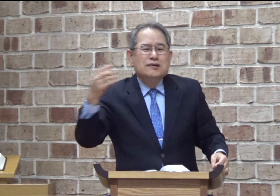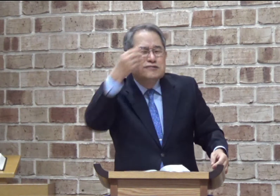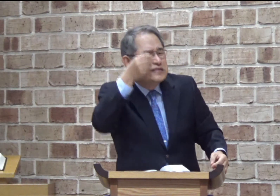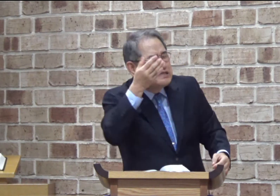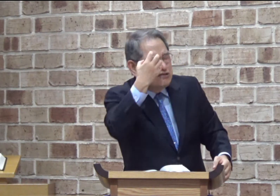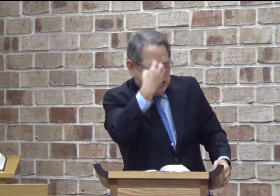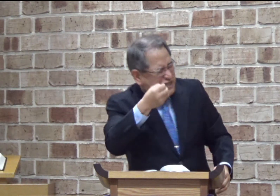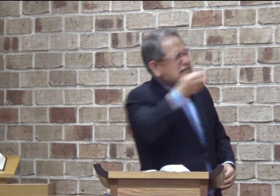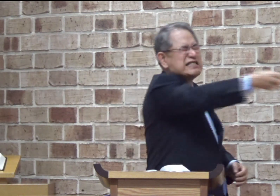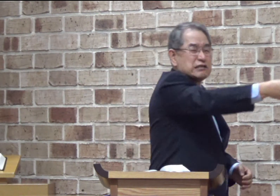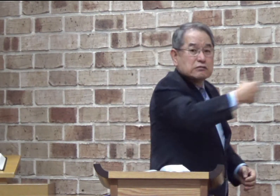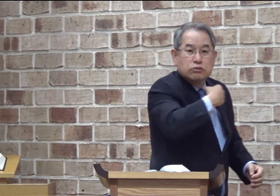갈라디아 교회에서